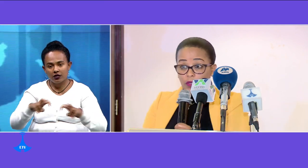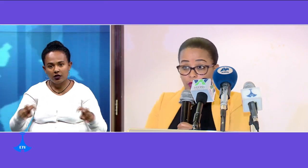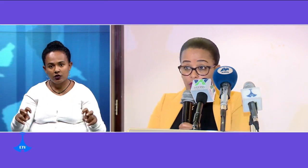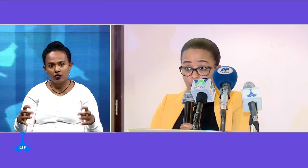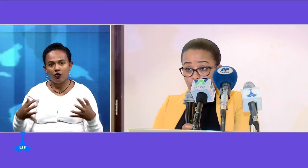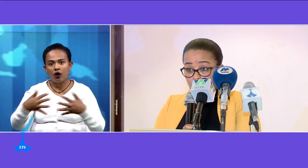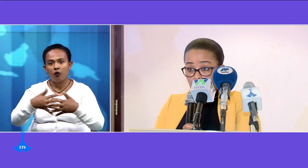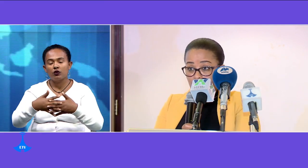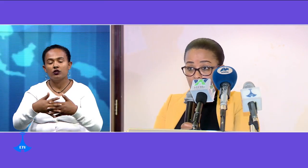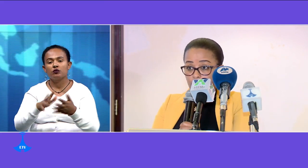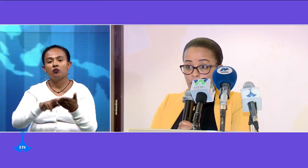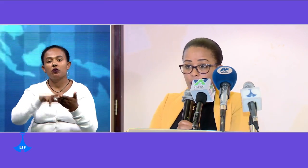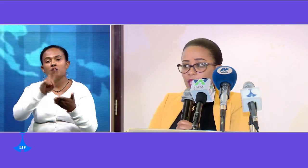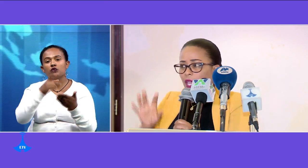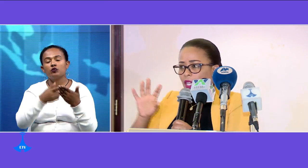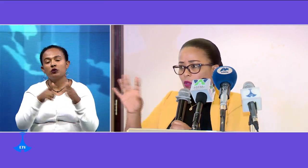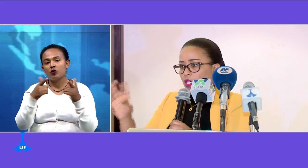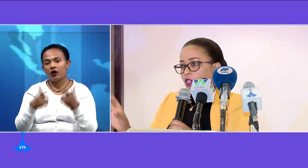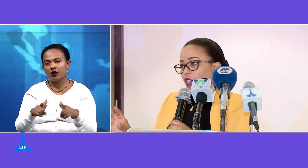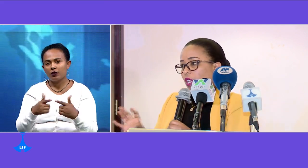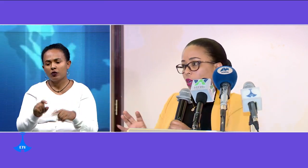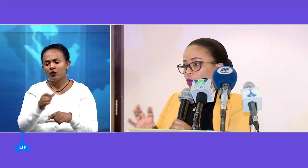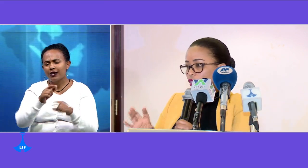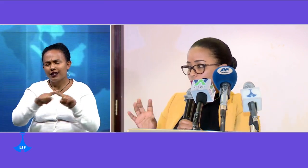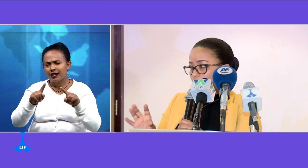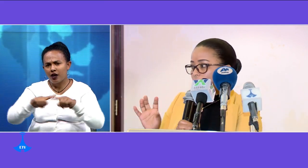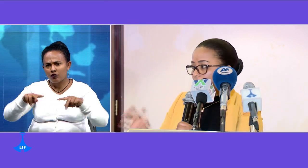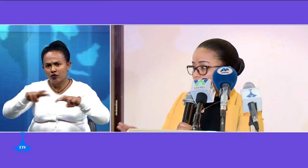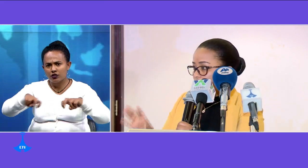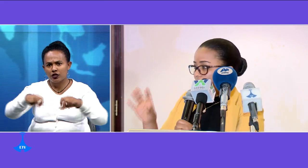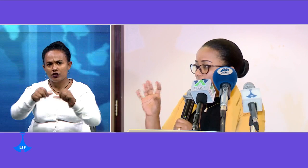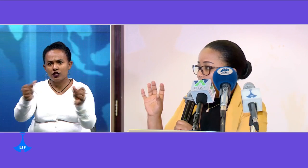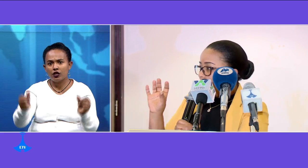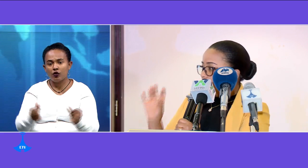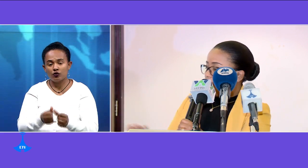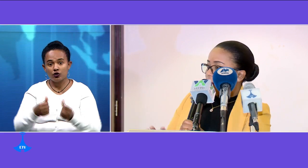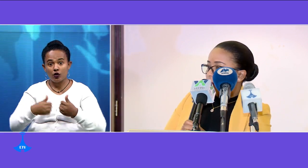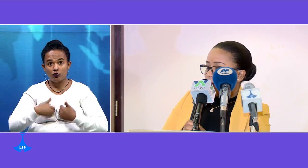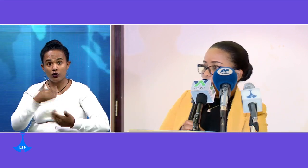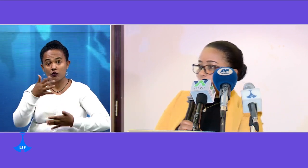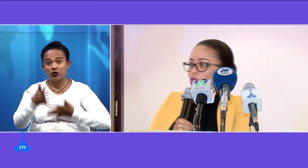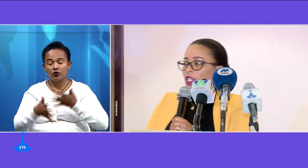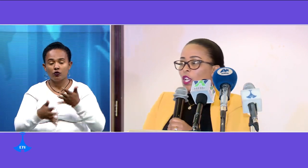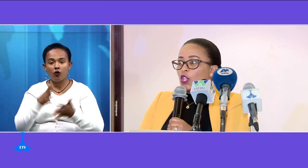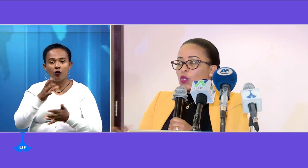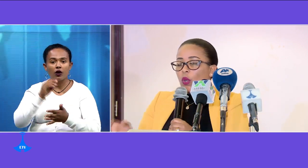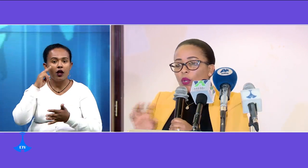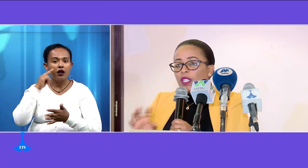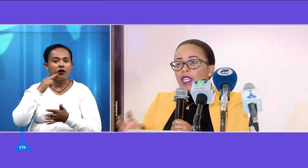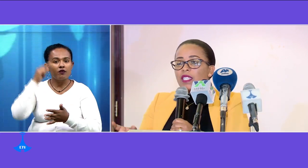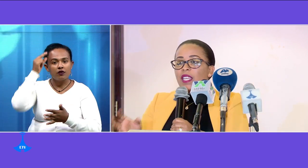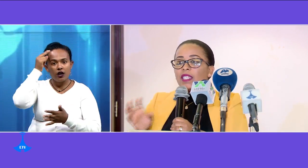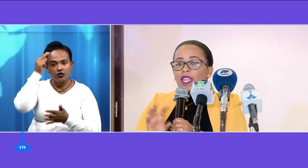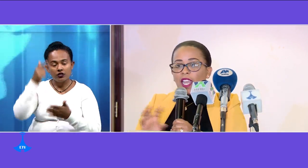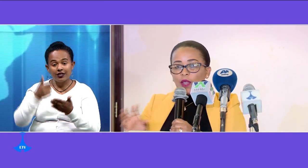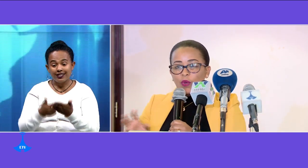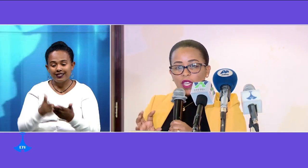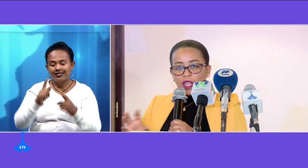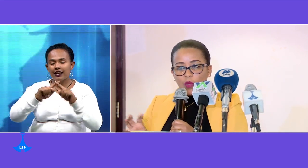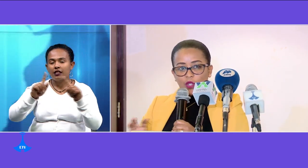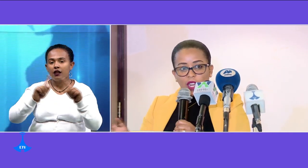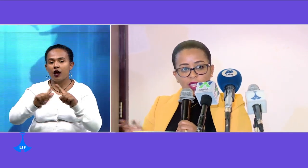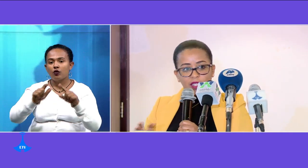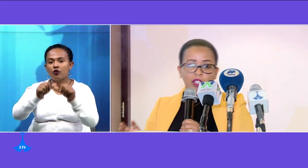ኮላቦሬሽኖችም የሚፈጠሩት በዚሁ አጋጣሚ ነው የተለያዩ ሪሰርች ኤሪያዎች አሉ ሳይን ላንጉጅ እና ዴቭ ካልቸር ውስጥ ሶ እነዚህ